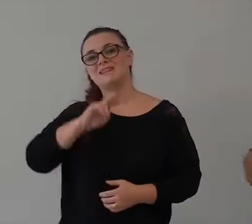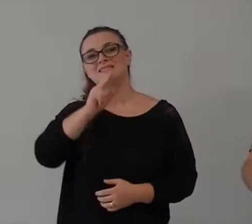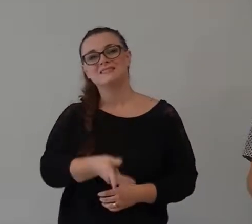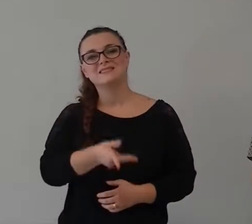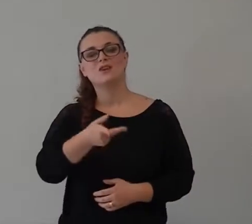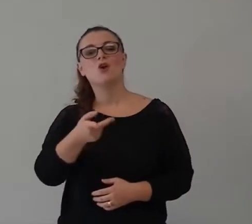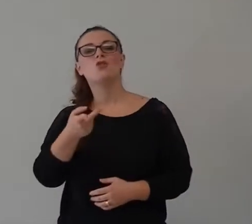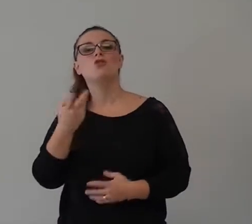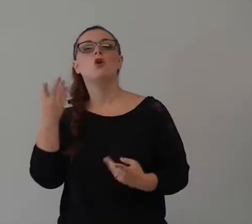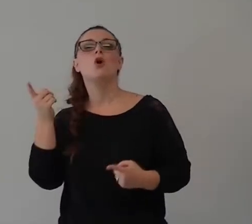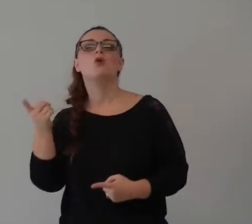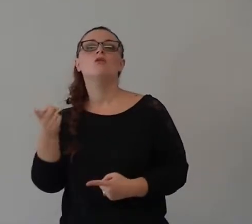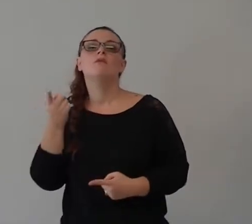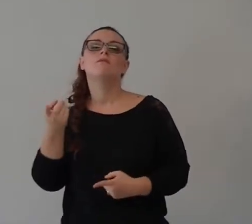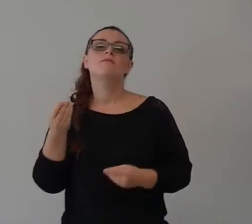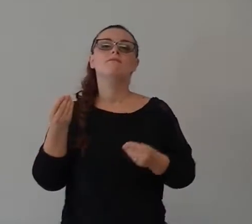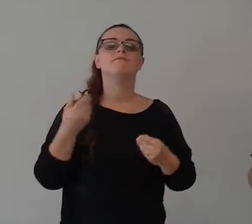oltre i doveri del suo dare.